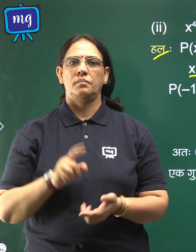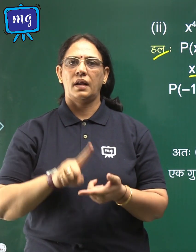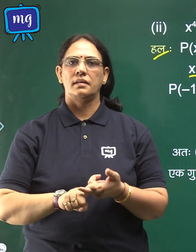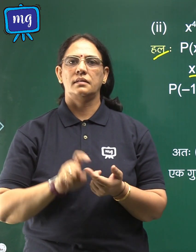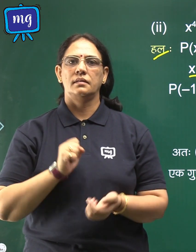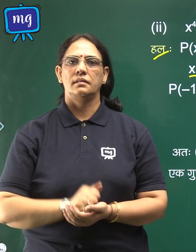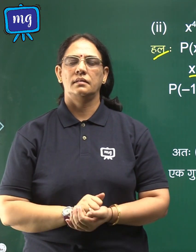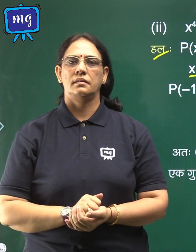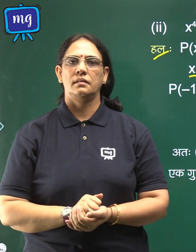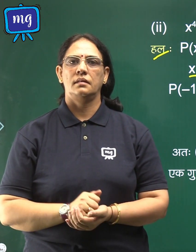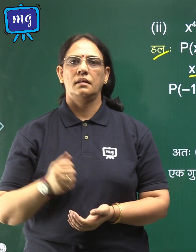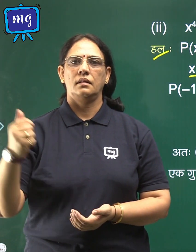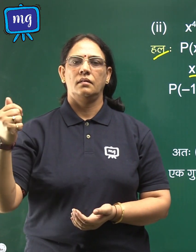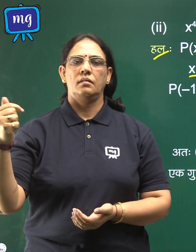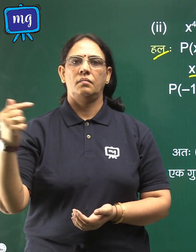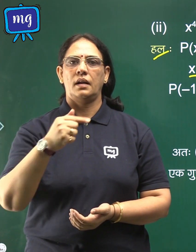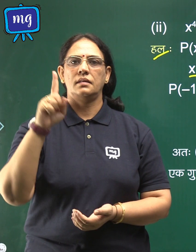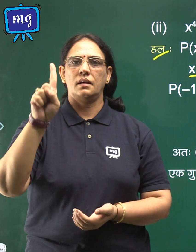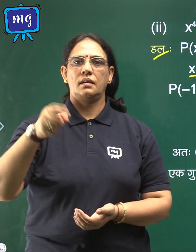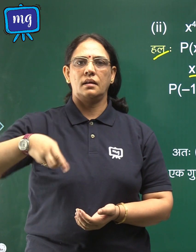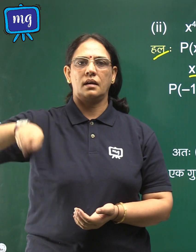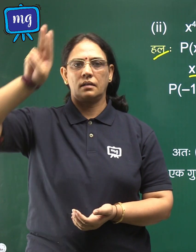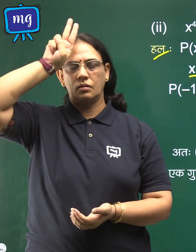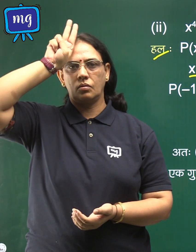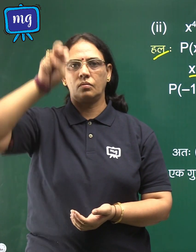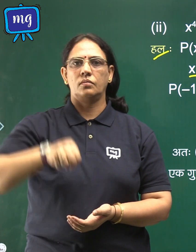प्लस -1 की घात 2